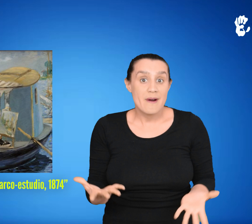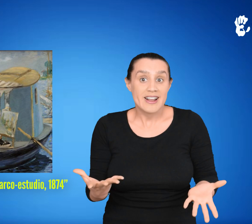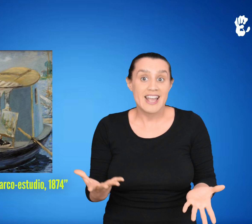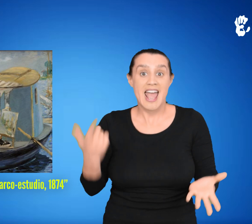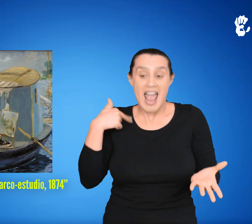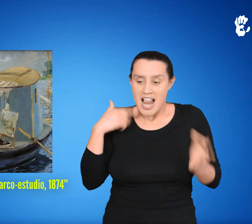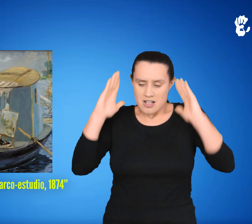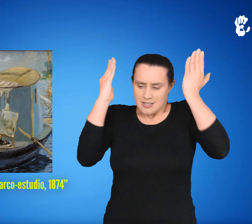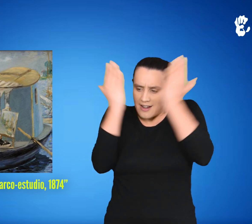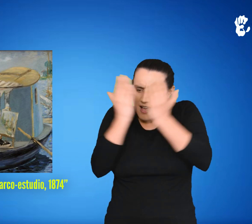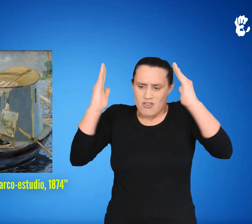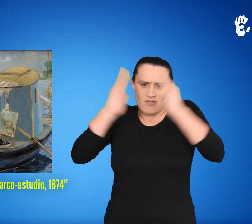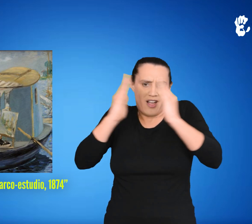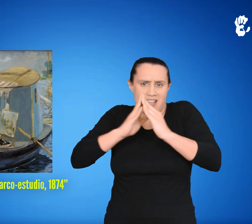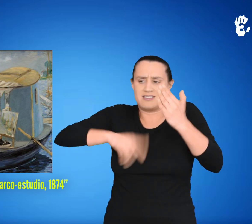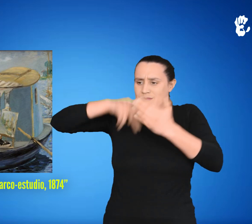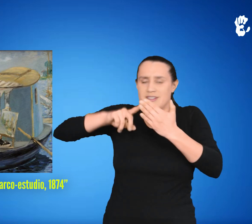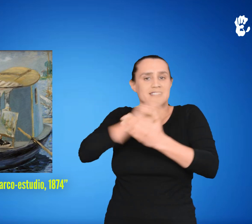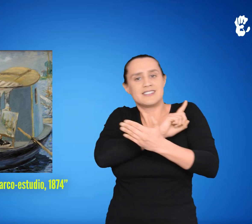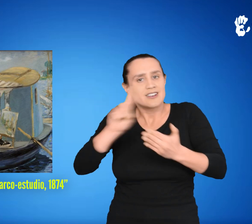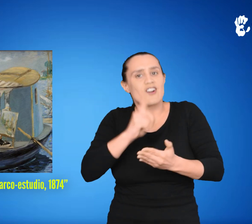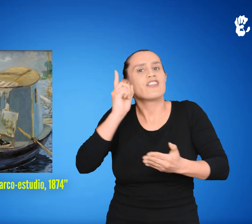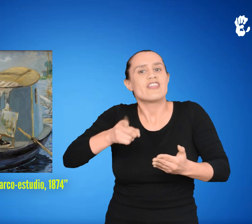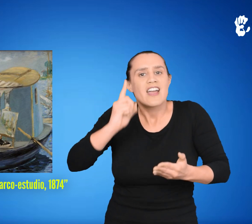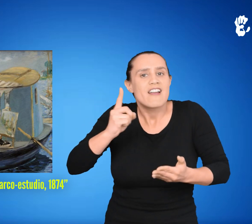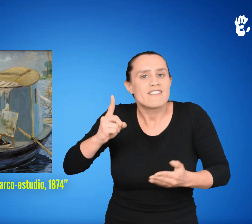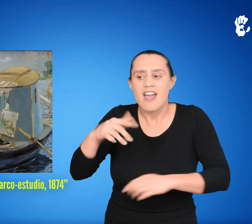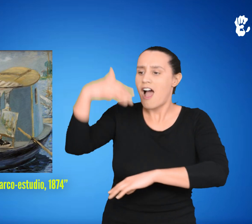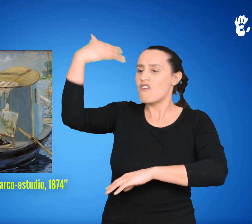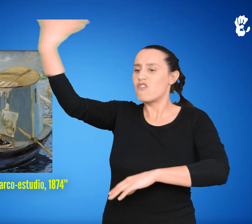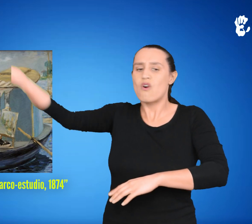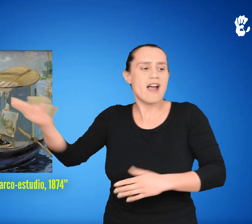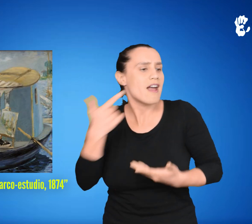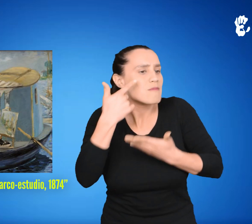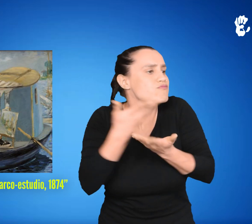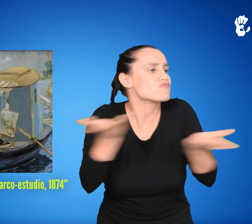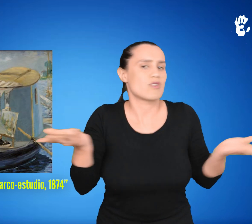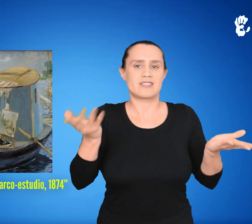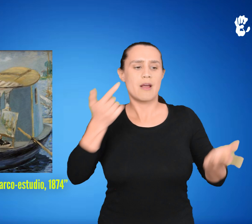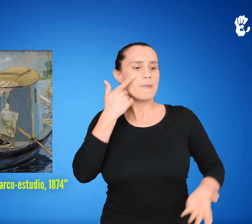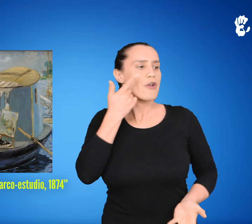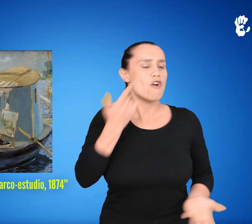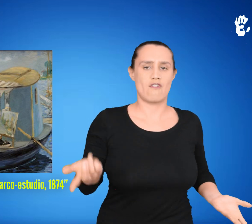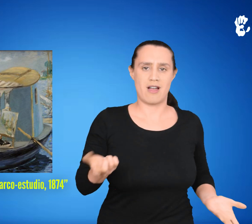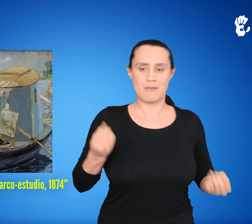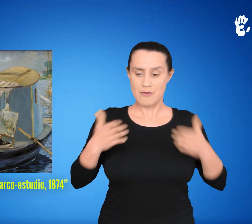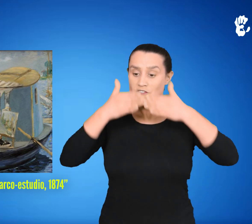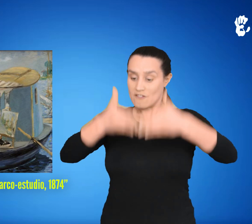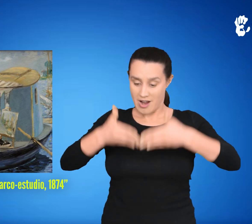monet su idea según la cual toda reproducción de la naturaleza debía necesariamente concluirse sobre el terreno no